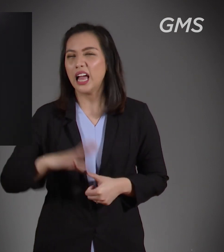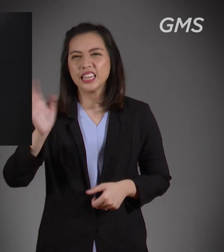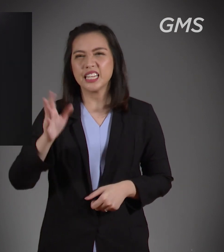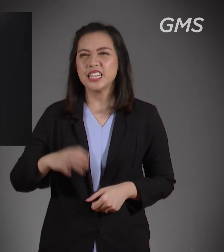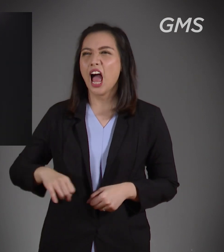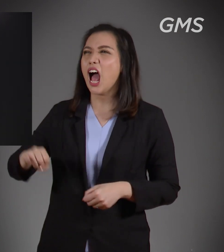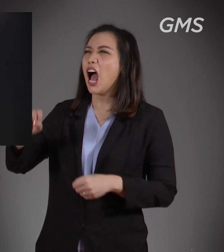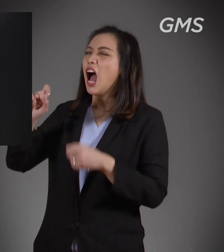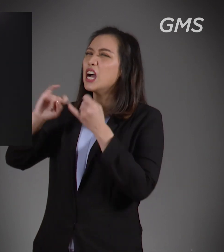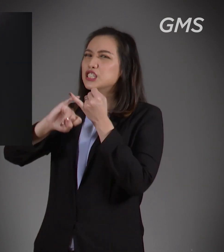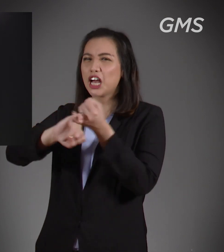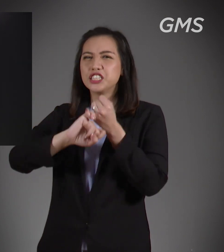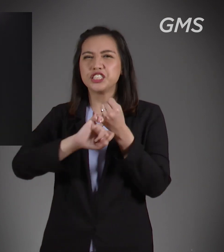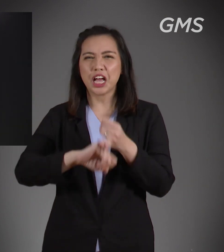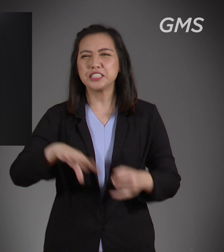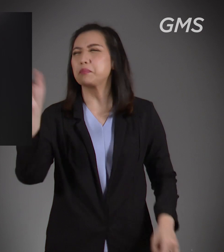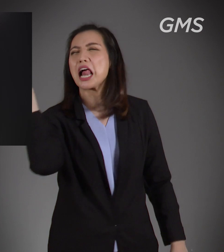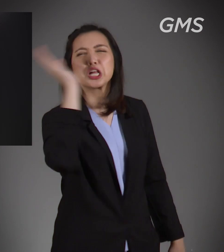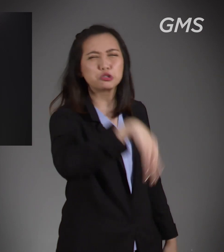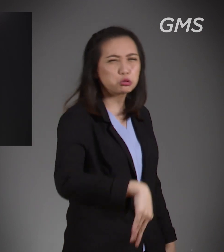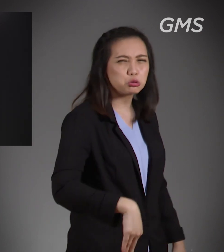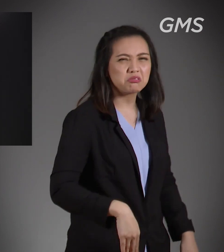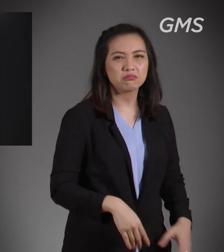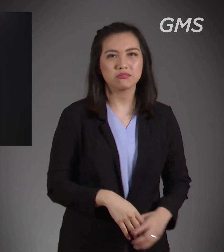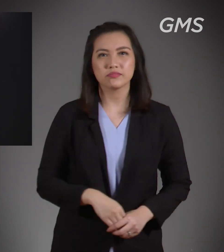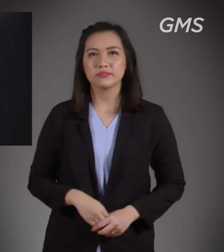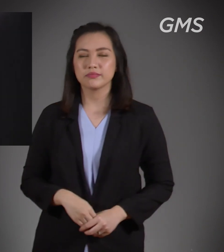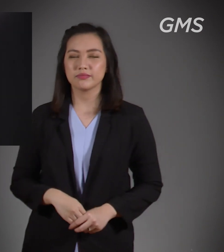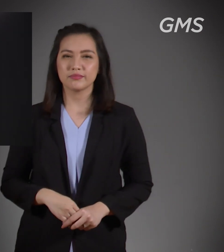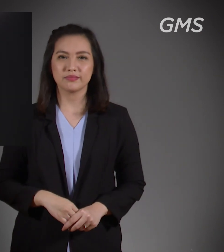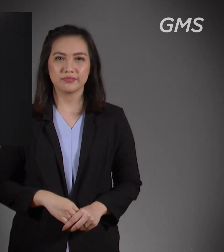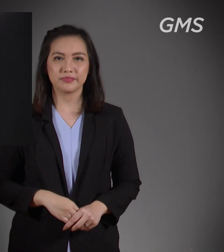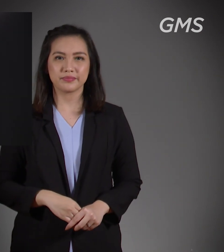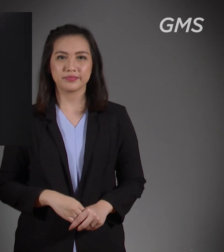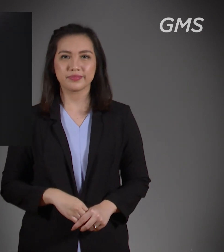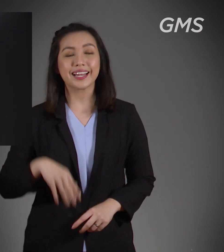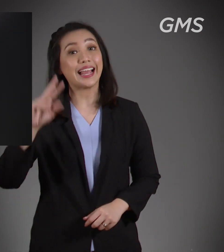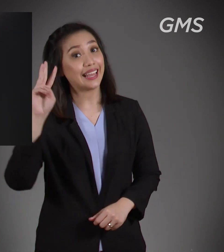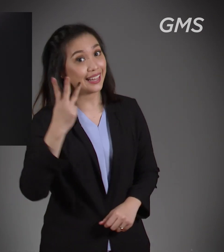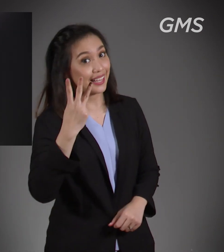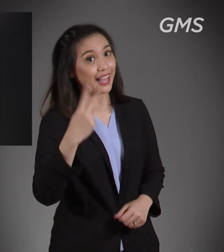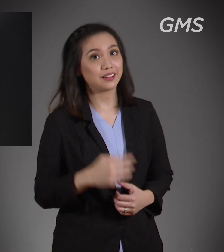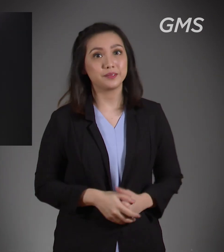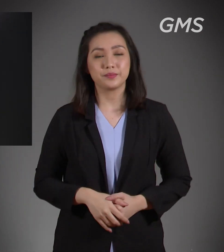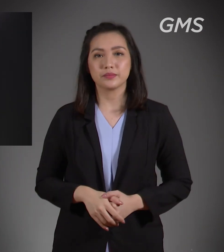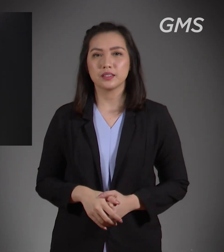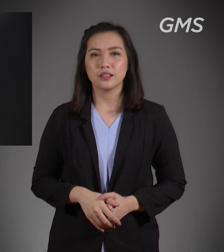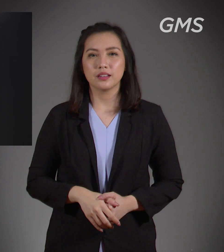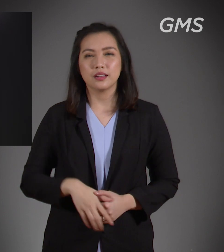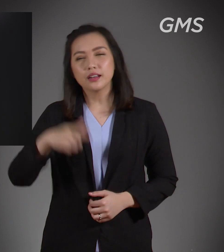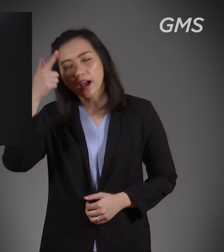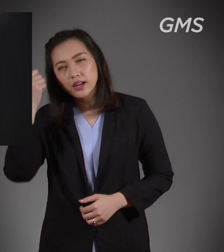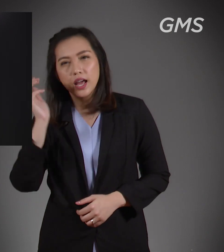palsu. Ada kesungguhan hati, ada tekad. Ada tekad bulat. Dia gak begitu. Yang ketiga, dia gak pernah berniat mencari